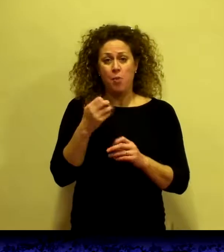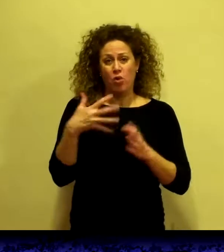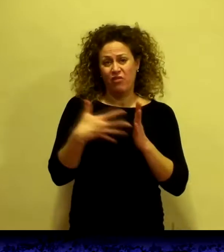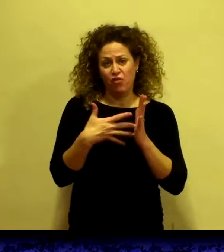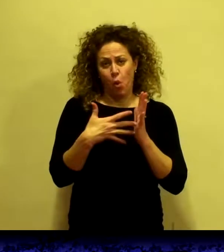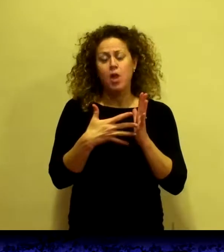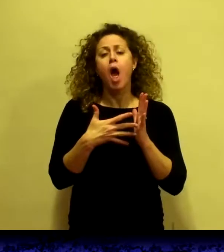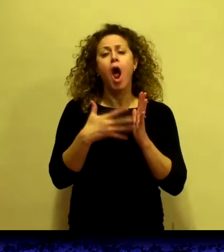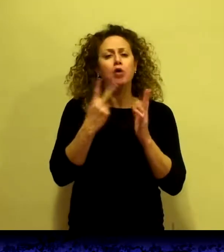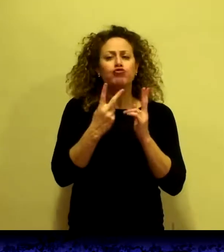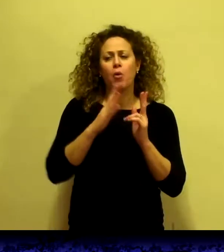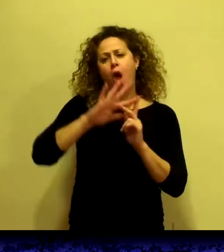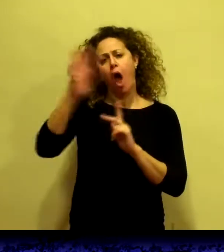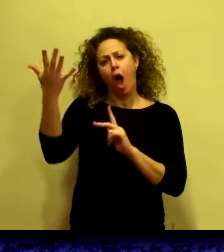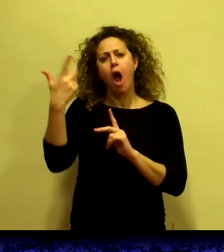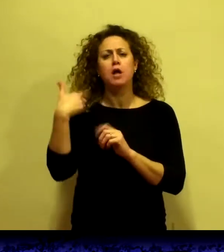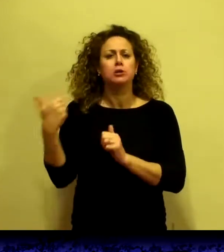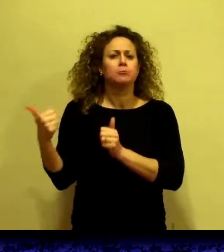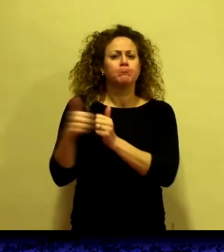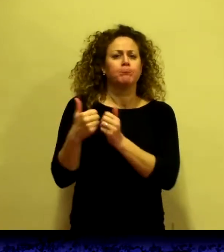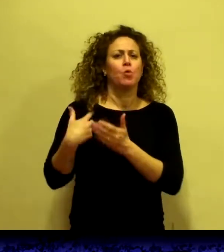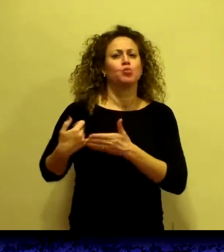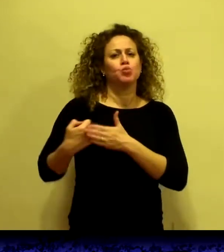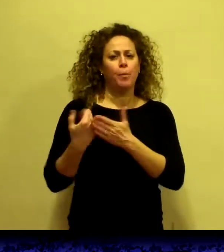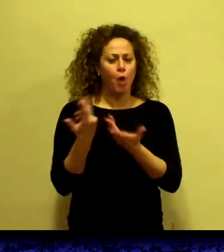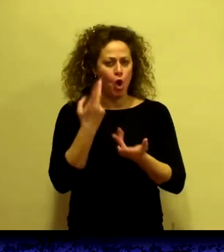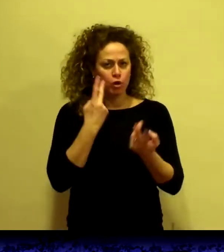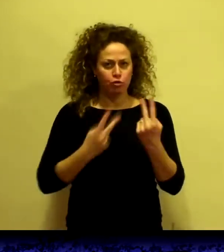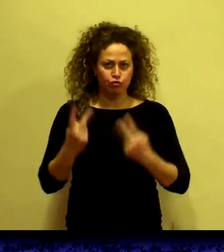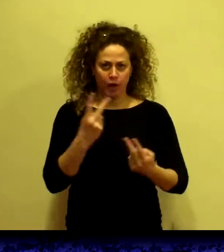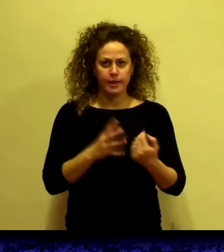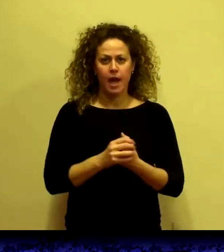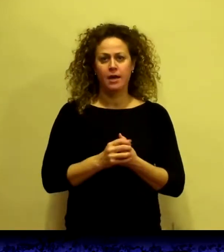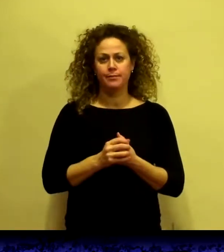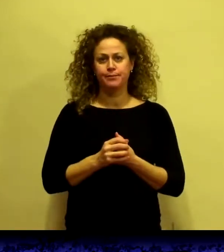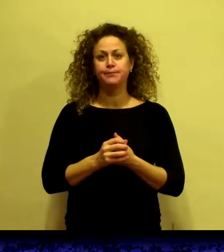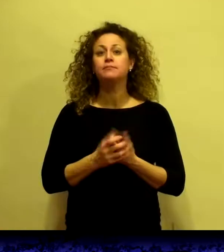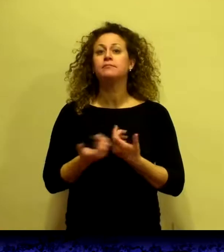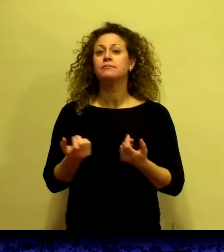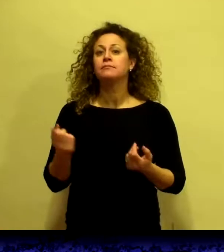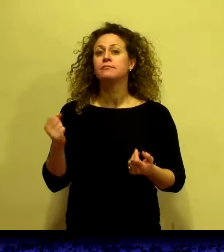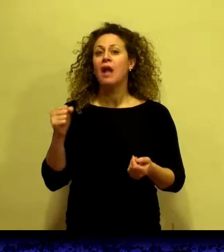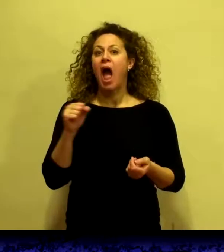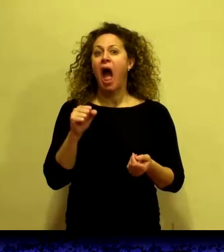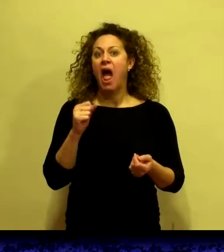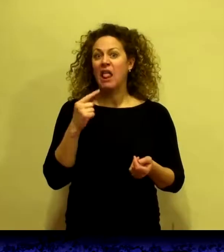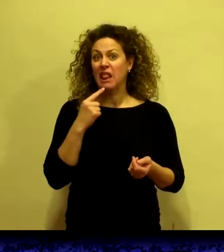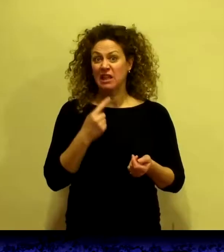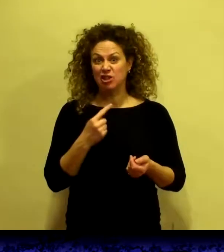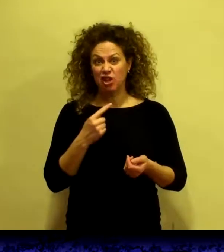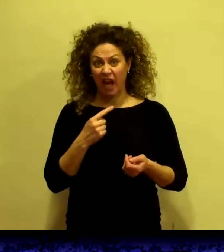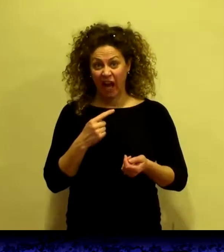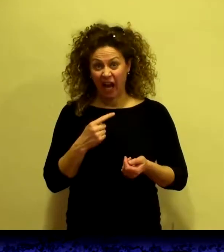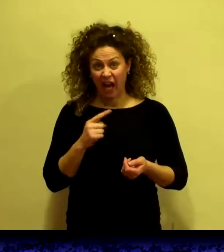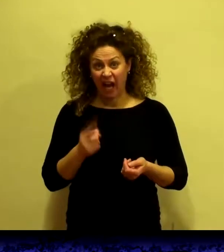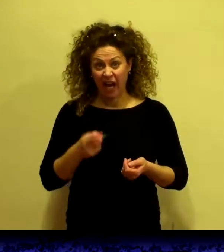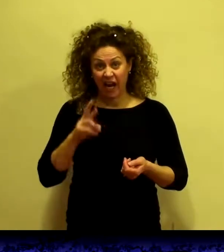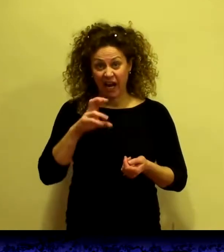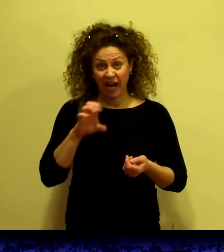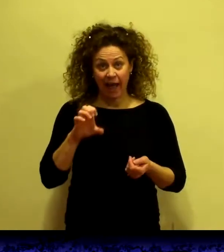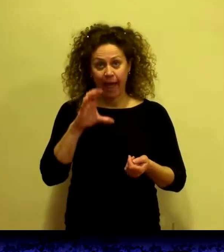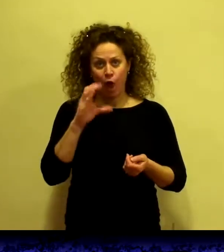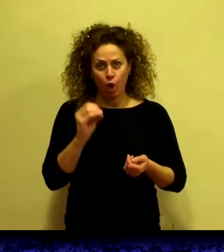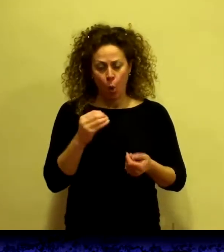ci attrezzeremo. Fede, c'è il greco. Chi fa il classico? Io inciampo,